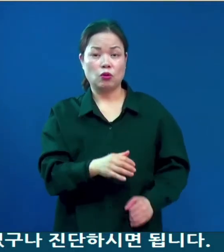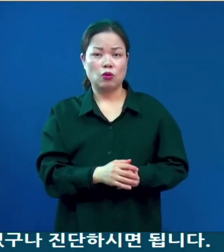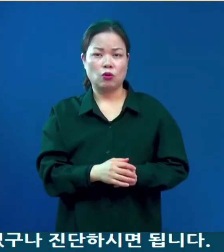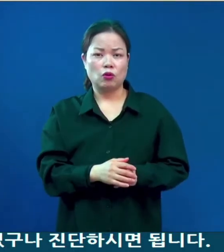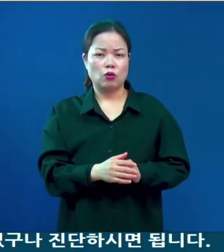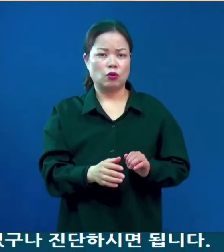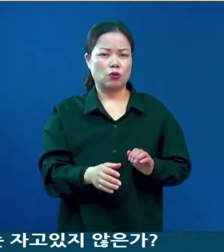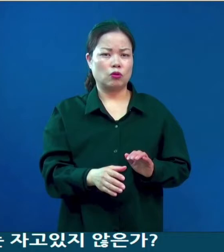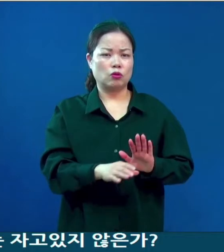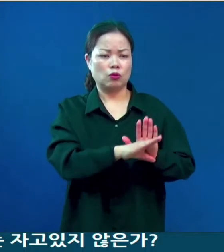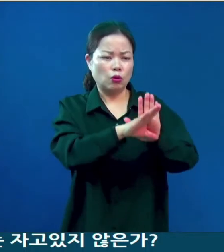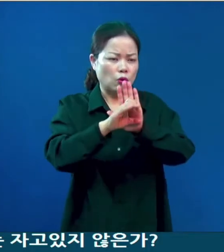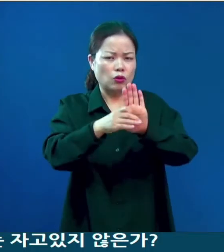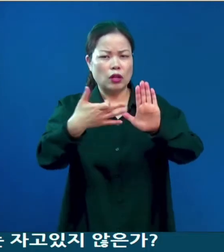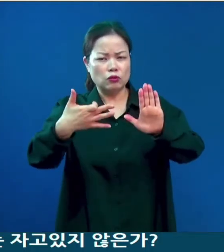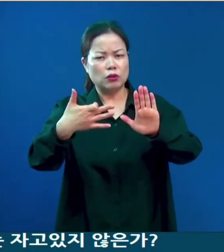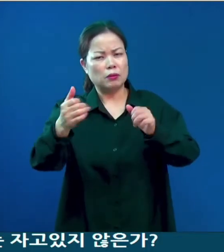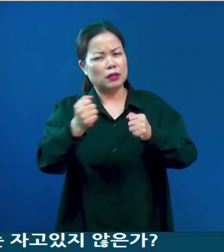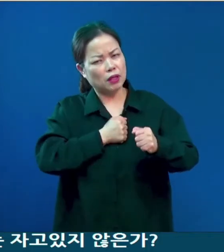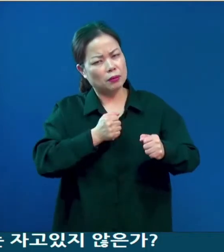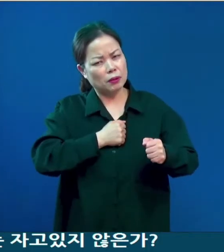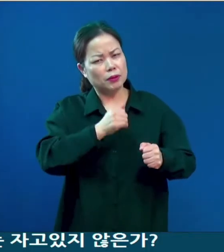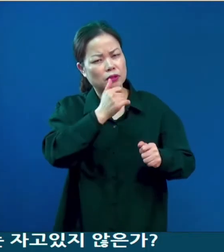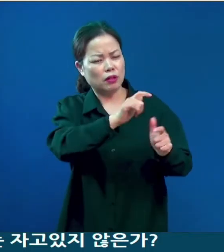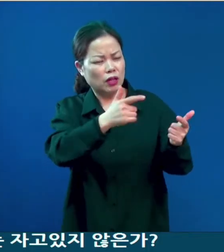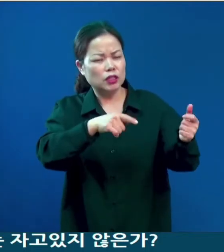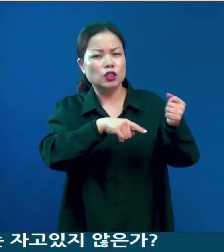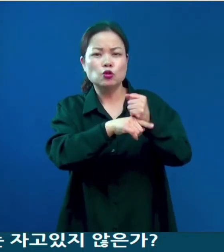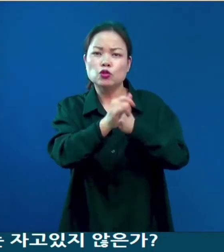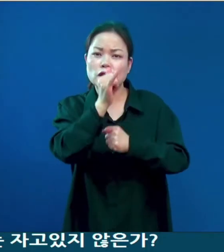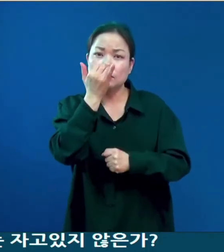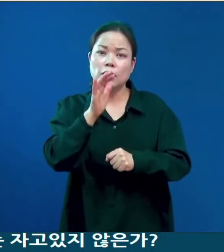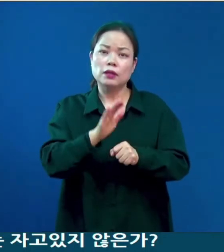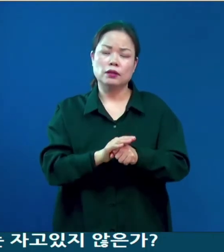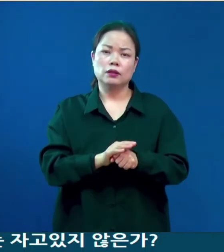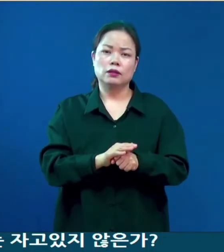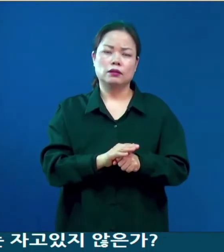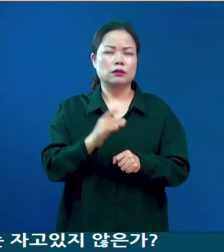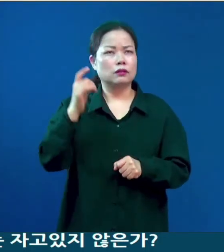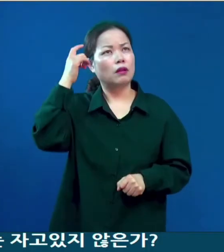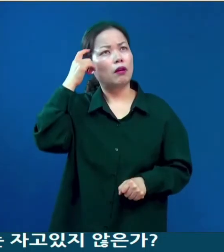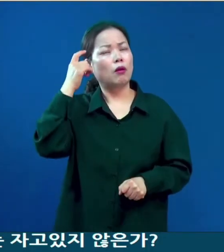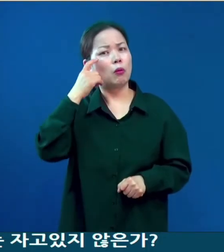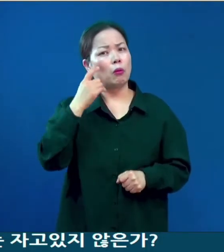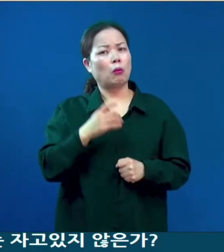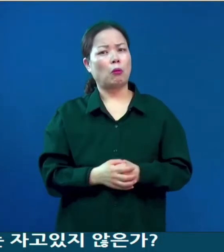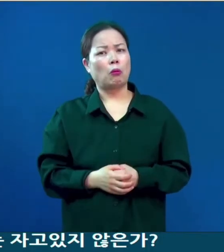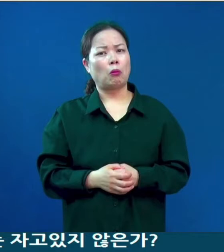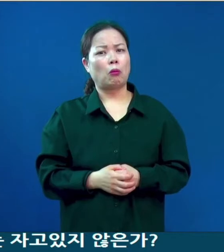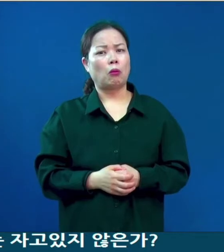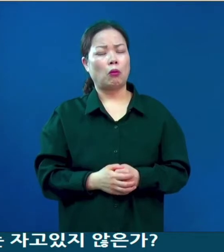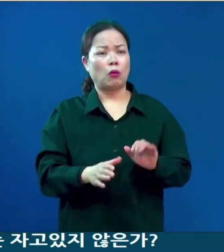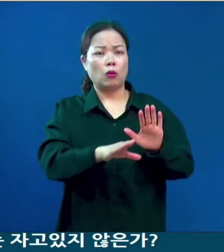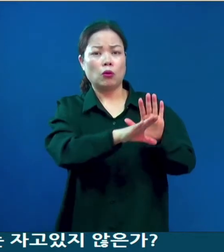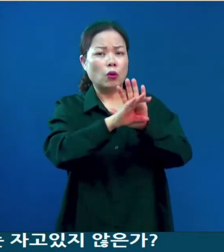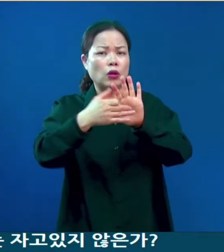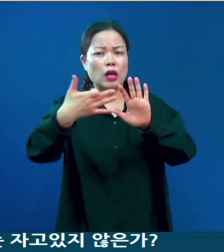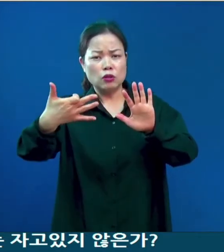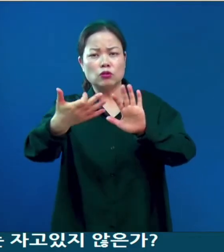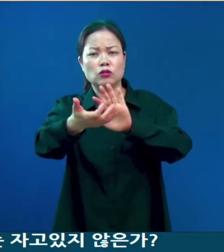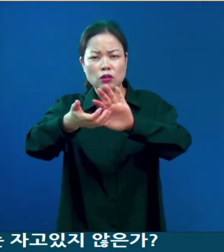코로나19 때문에 답답한 걸 수도 있고 여러 가지 이유가 있겠지만, 사실 따지고 보면요, 코로나19